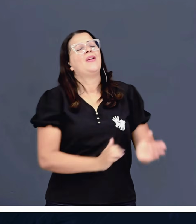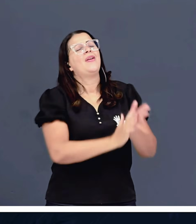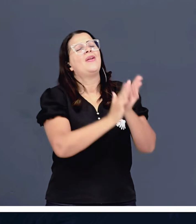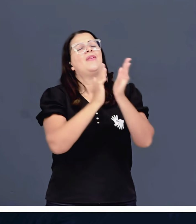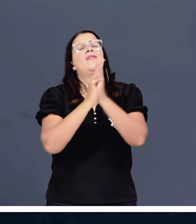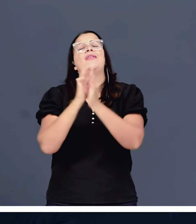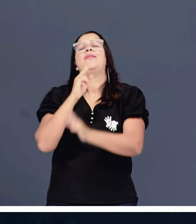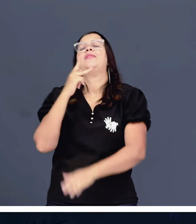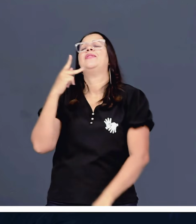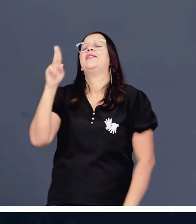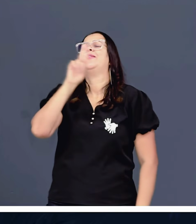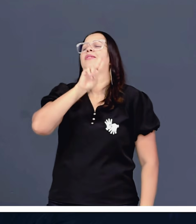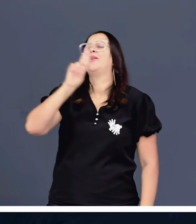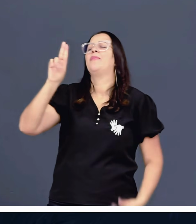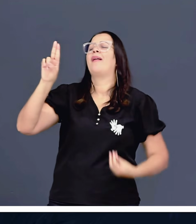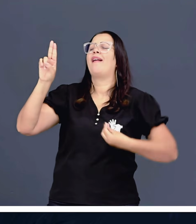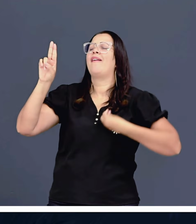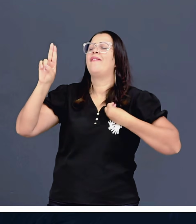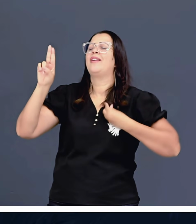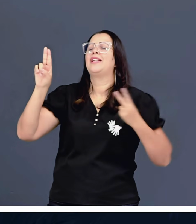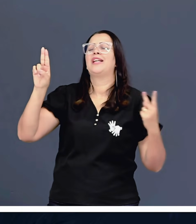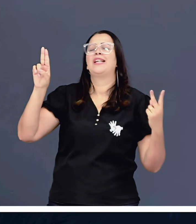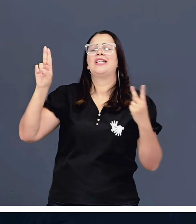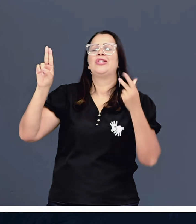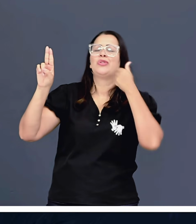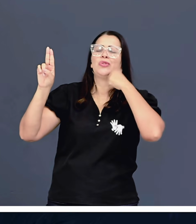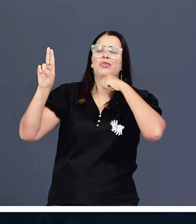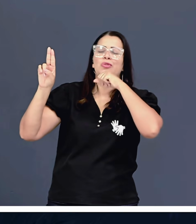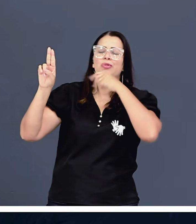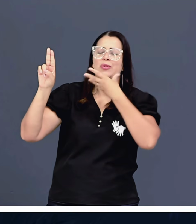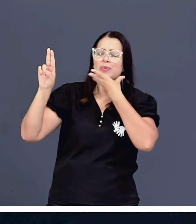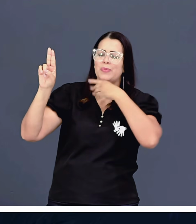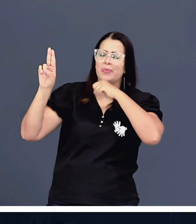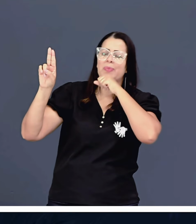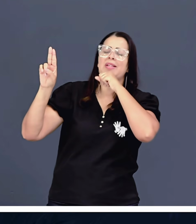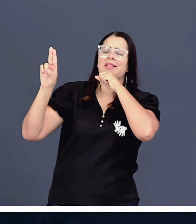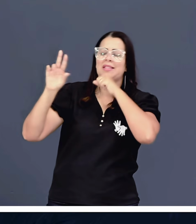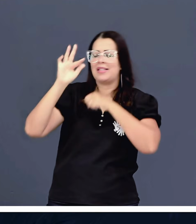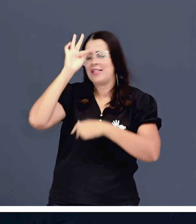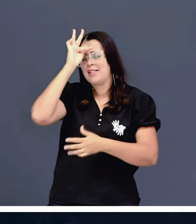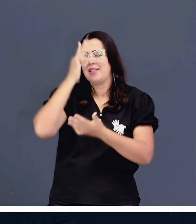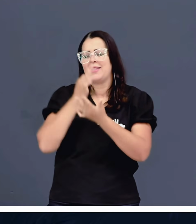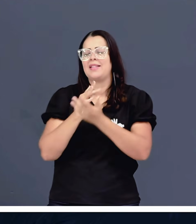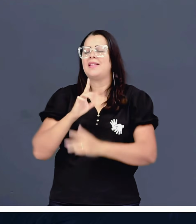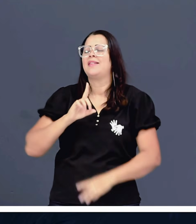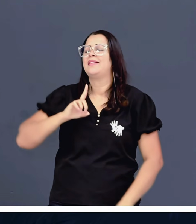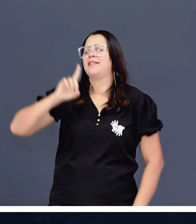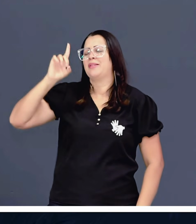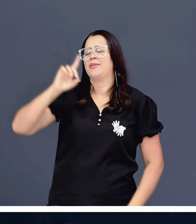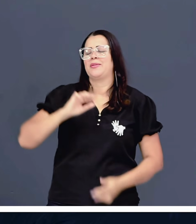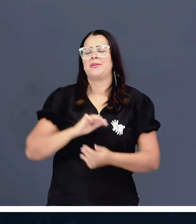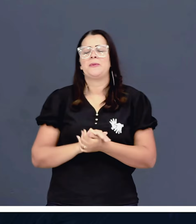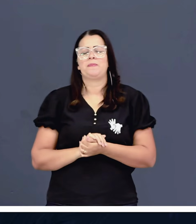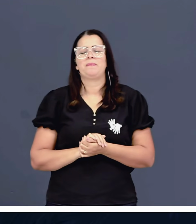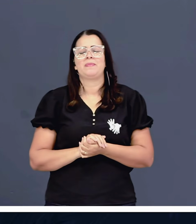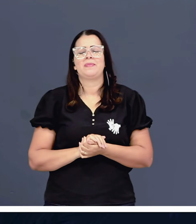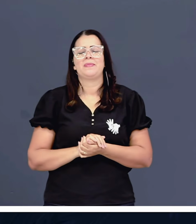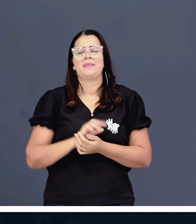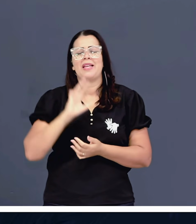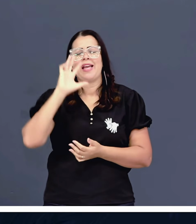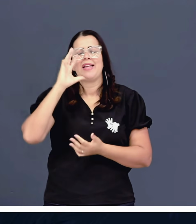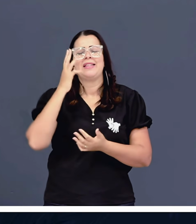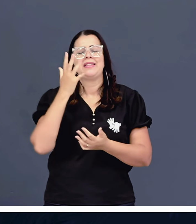teu nome pela vida da Catiele e do Israel. Pais tementes ao Senhor e que